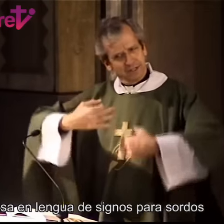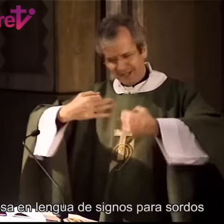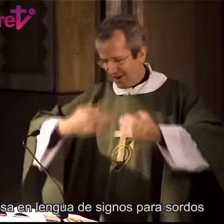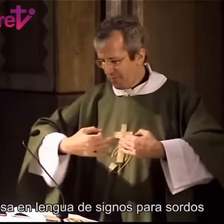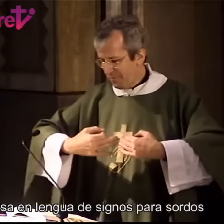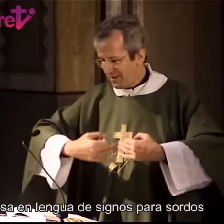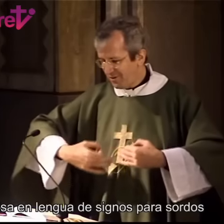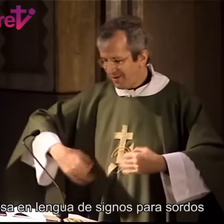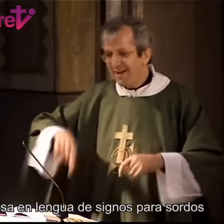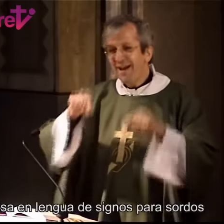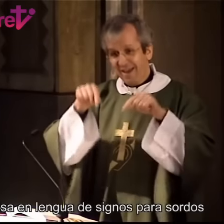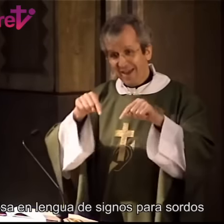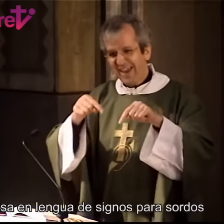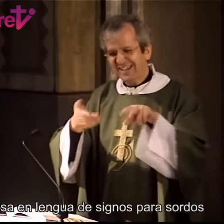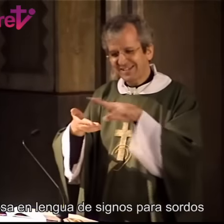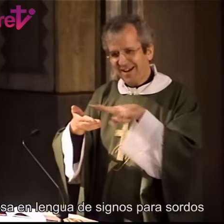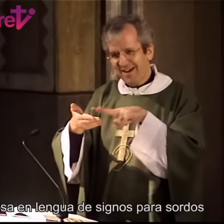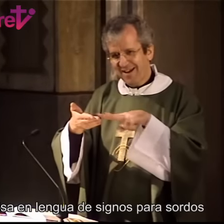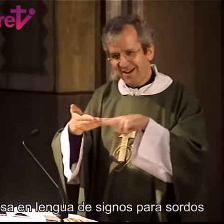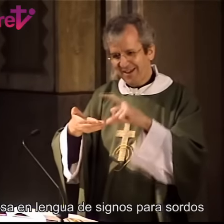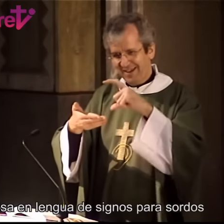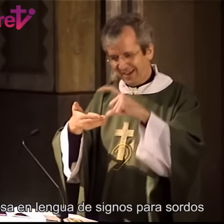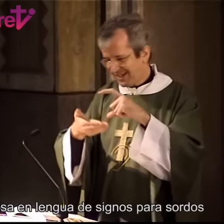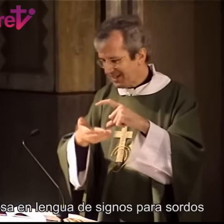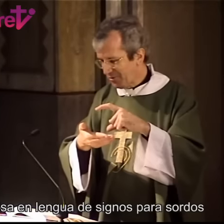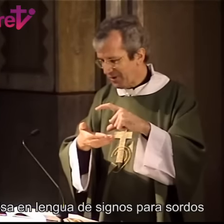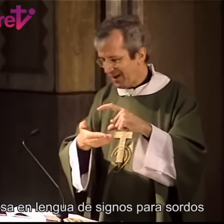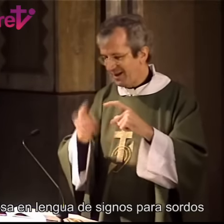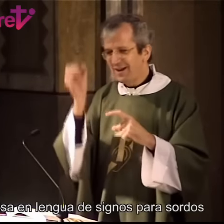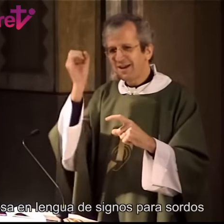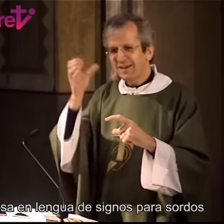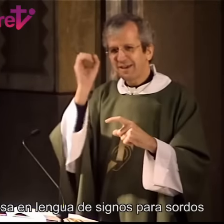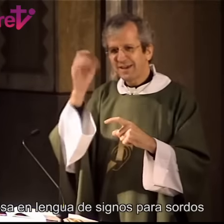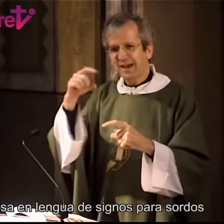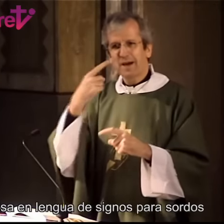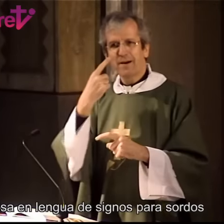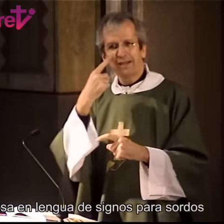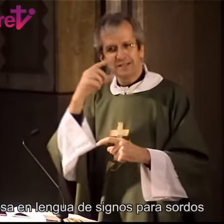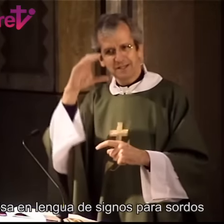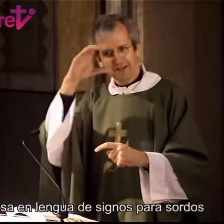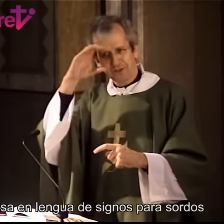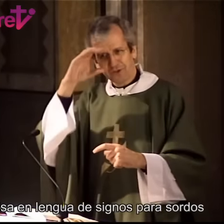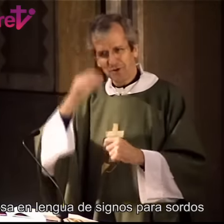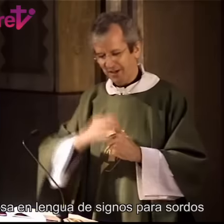ha cumplido esta escritura que acabáis de oír.